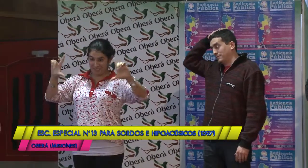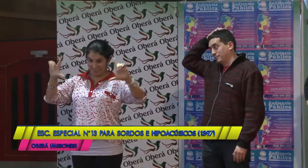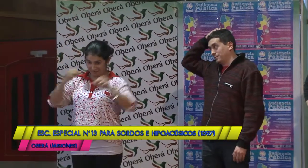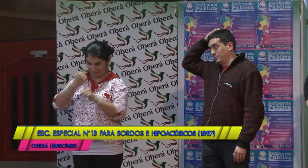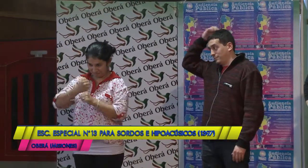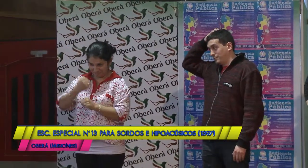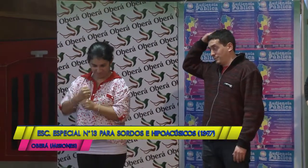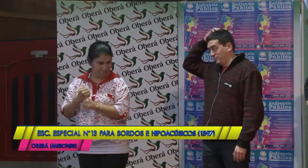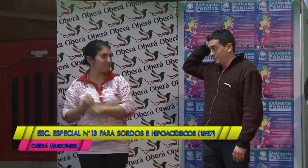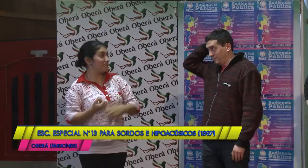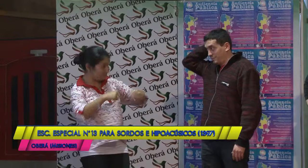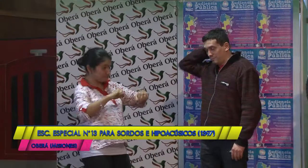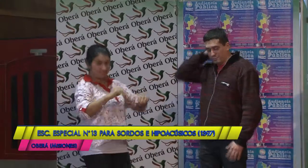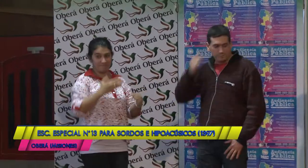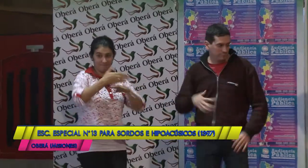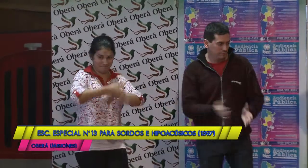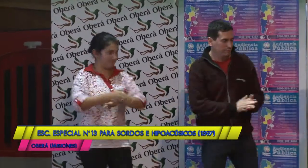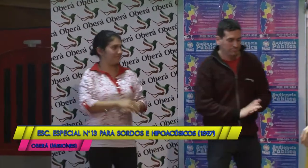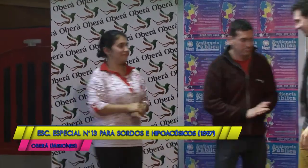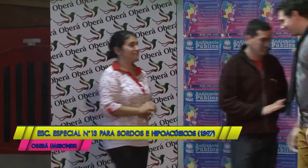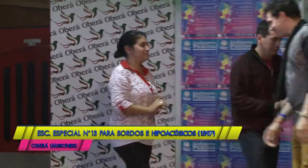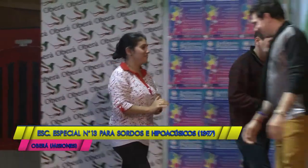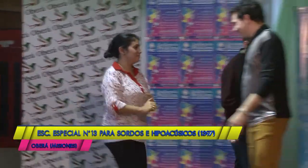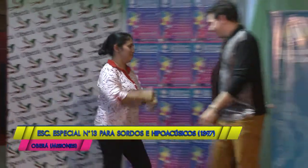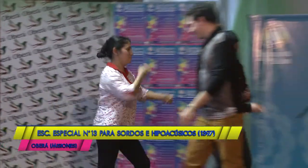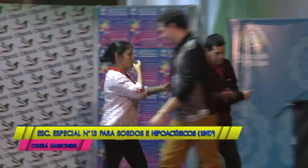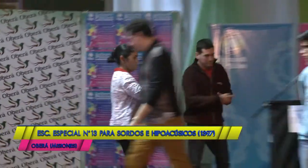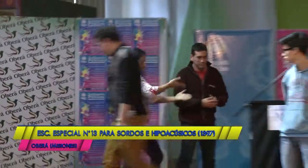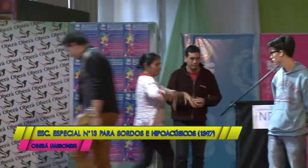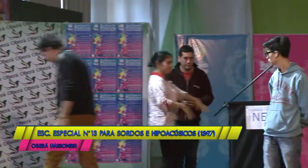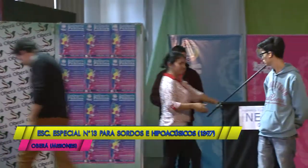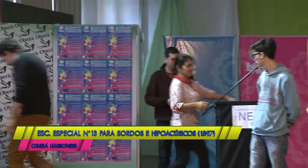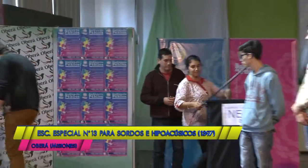fuéramos los que estuvieran en la televisión. Bueno, eso fue lo que quisimos trabajar, se los queremos mostrar ahora.